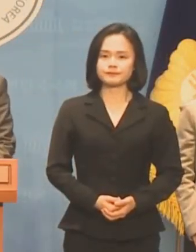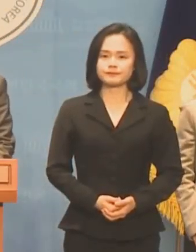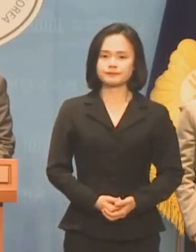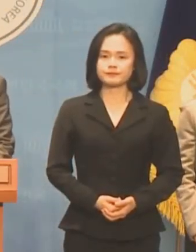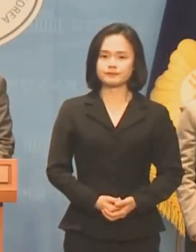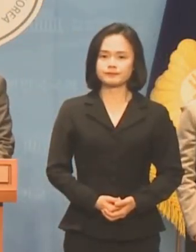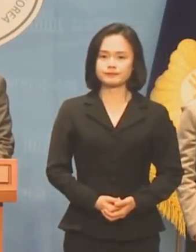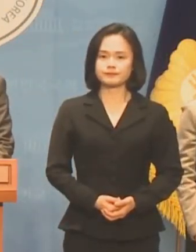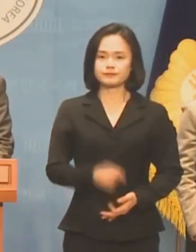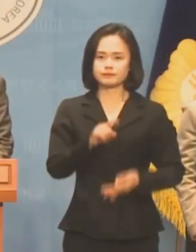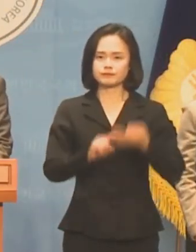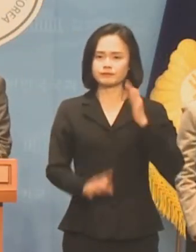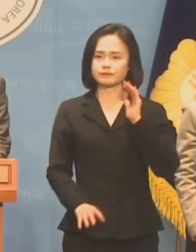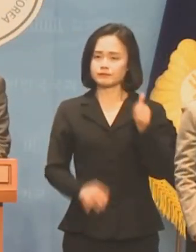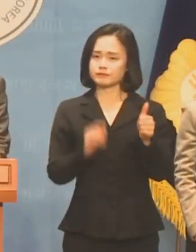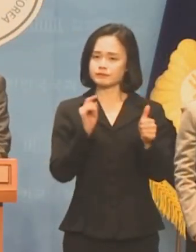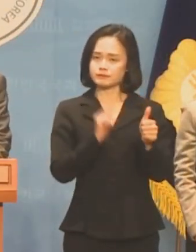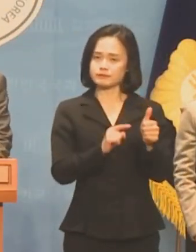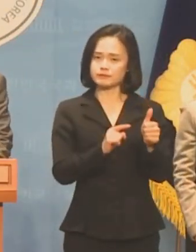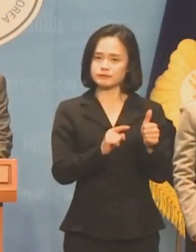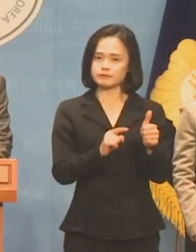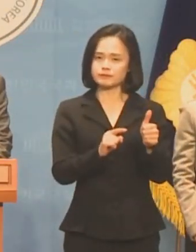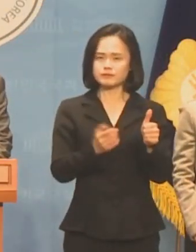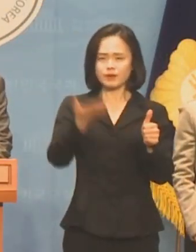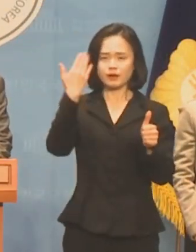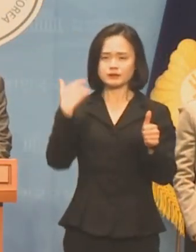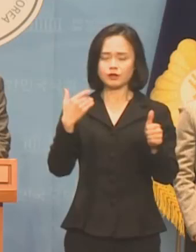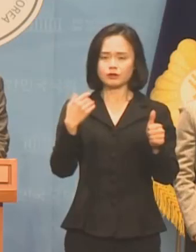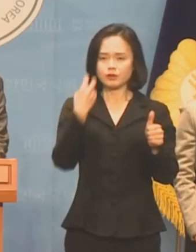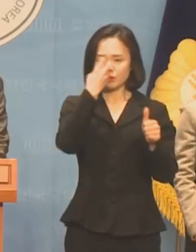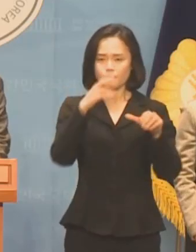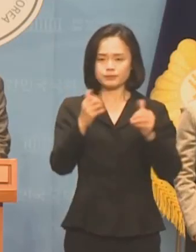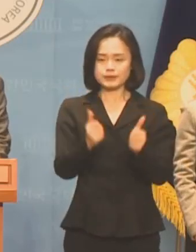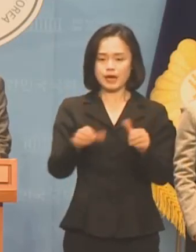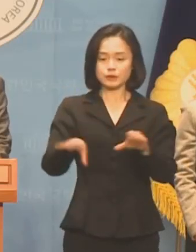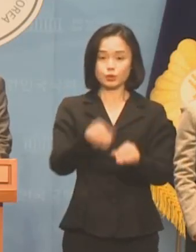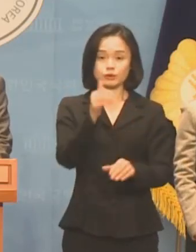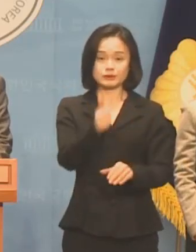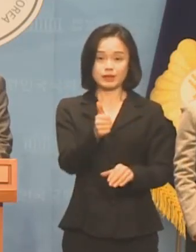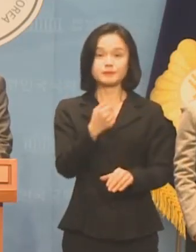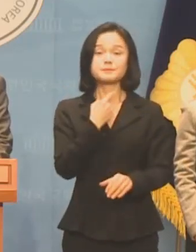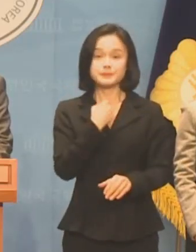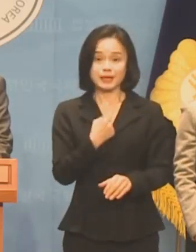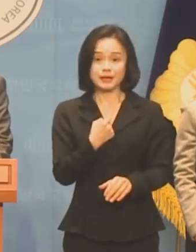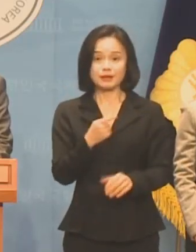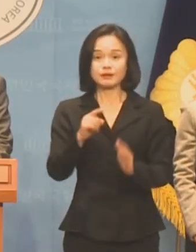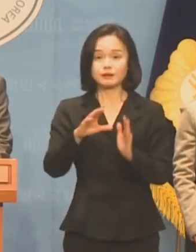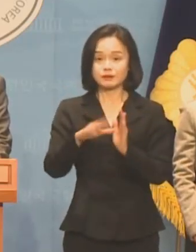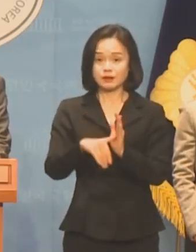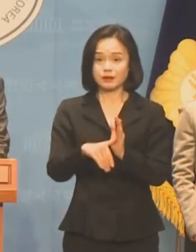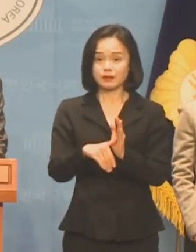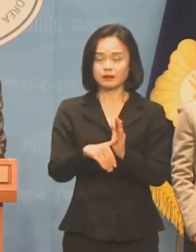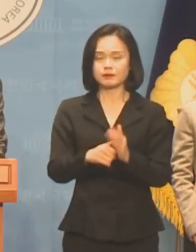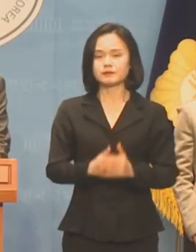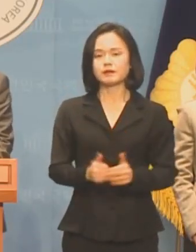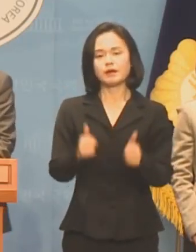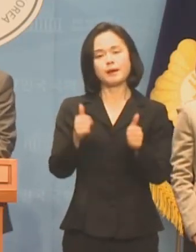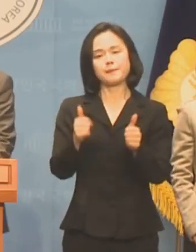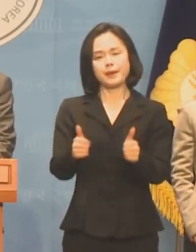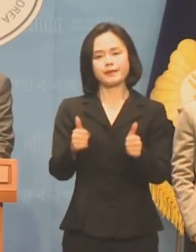네, 윤석열 씨가 검찰총장이던 시절에 판사 사찰을 했습니다. 자기들이 원하는